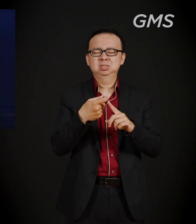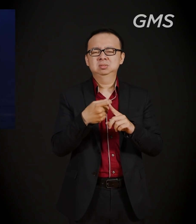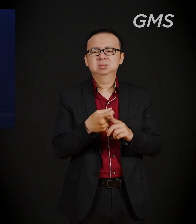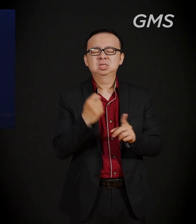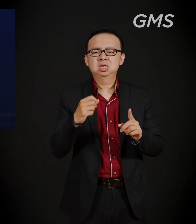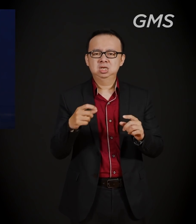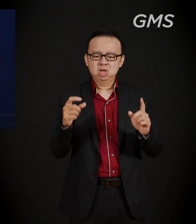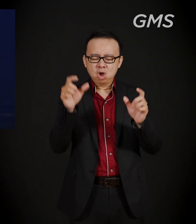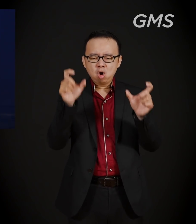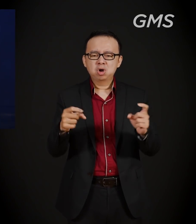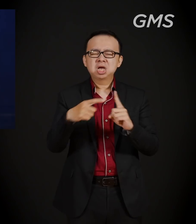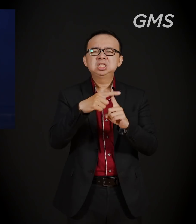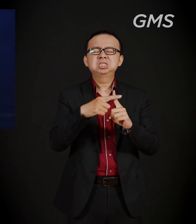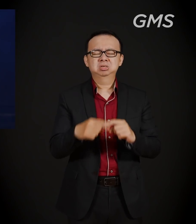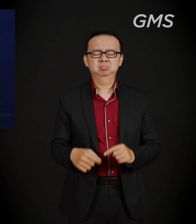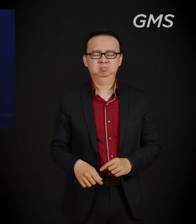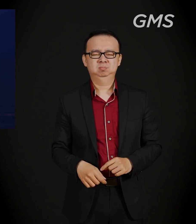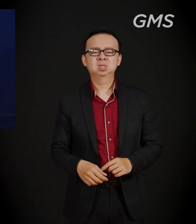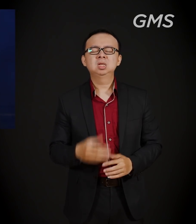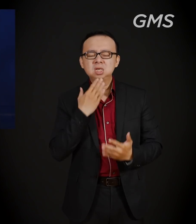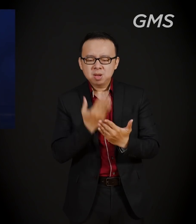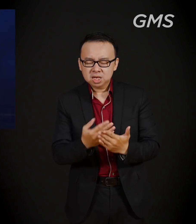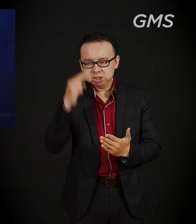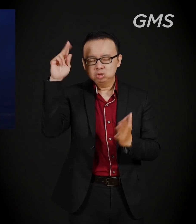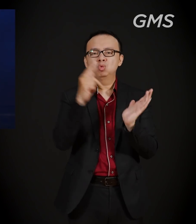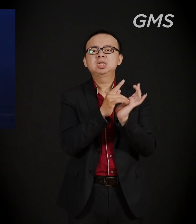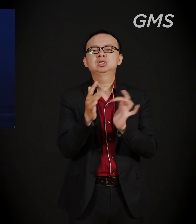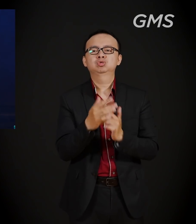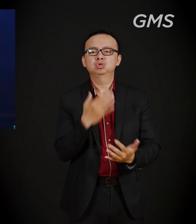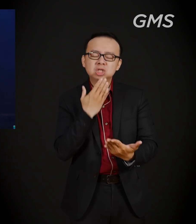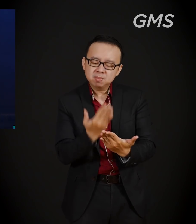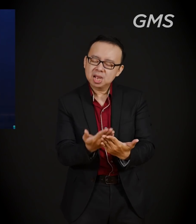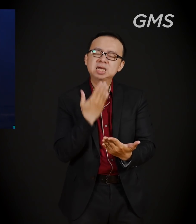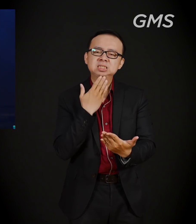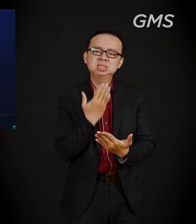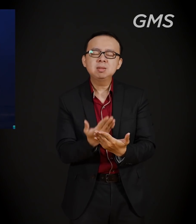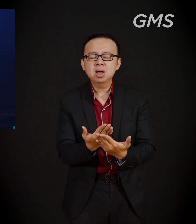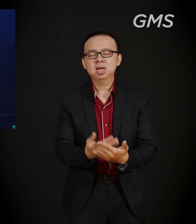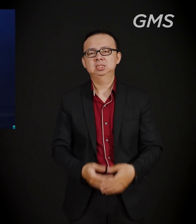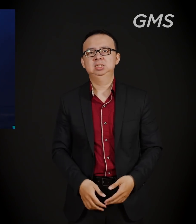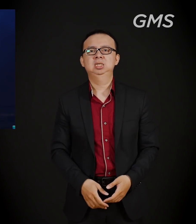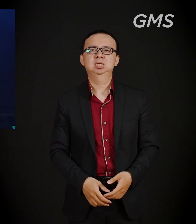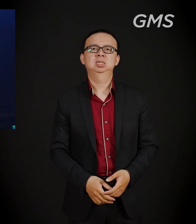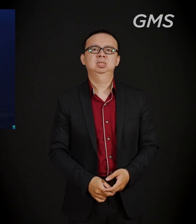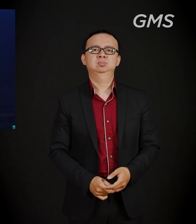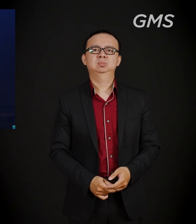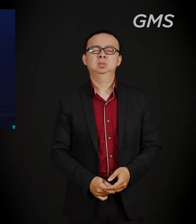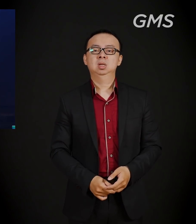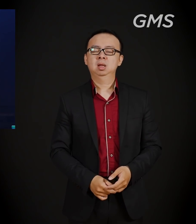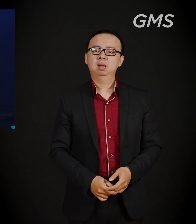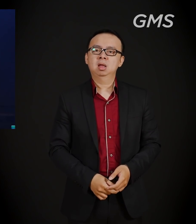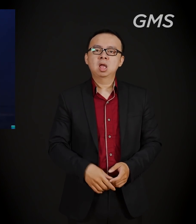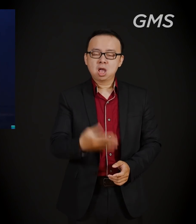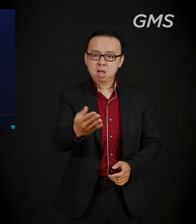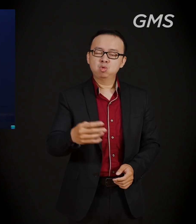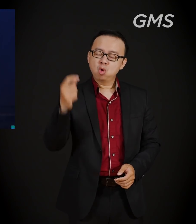yang sempurna. Terima kasih Tuhan Yesus. Terima kasih. Terima kasih. Pastikan mulai hari ini. Engkau jadi orang